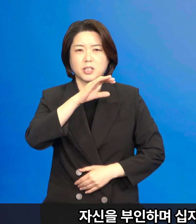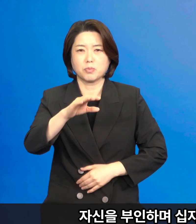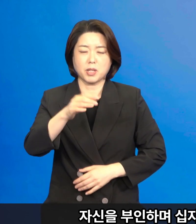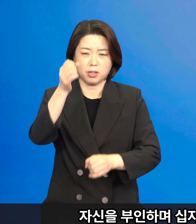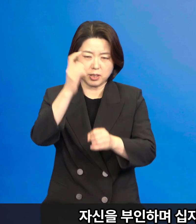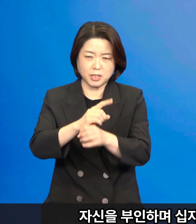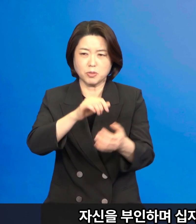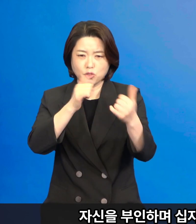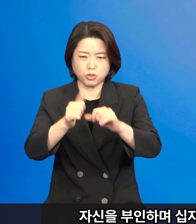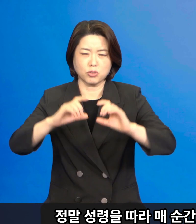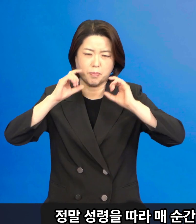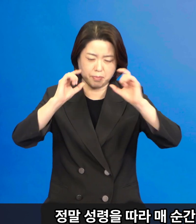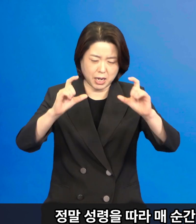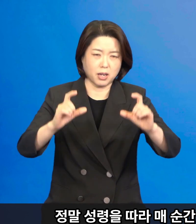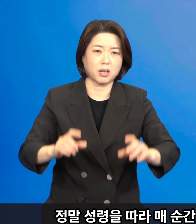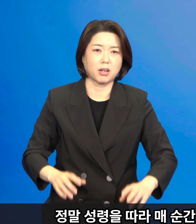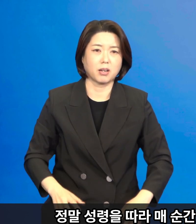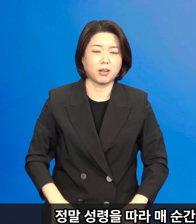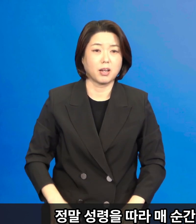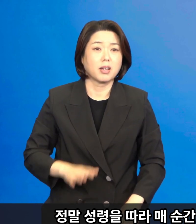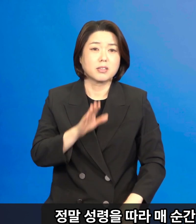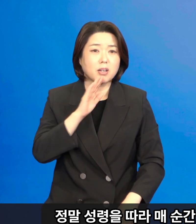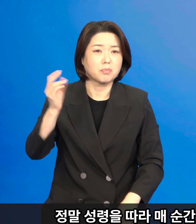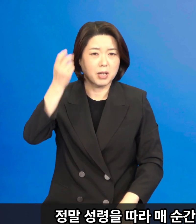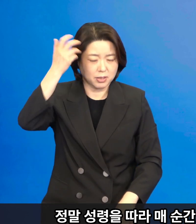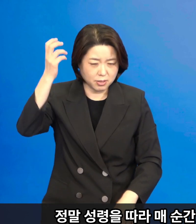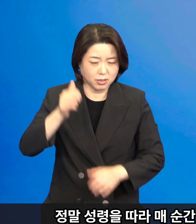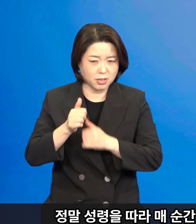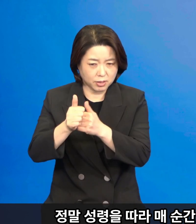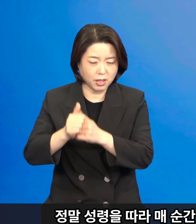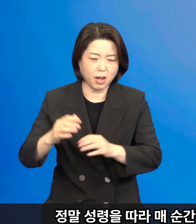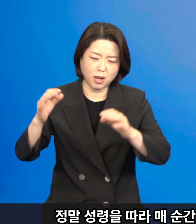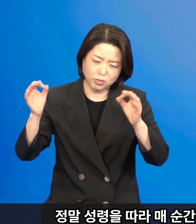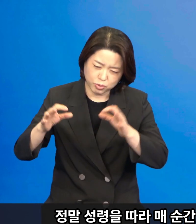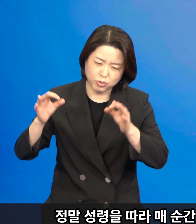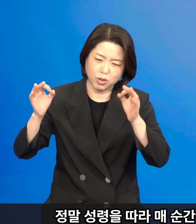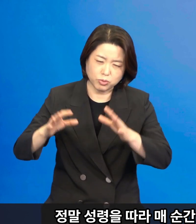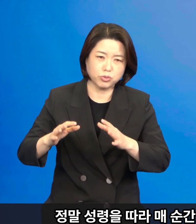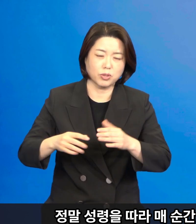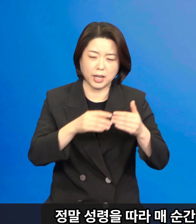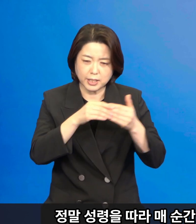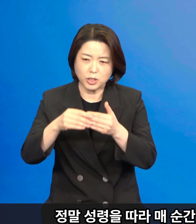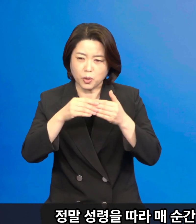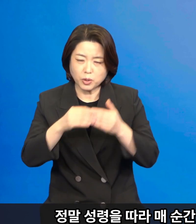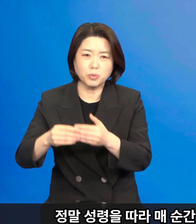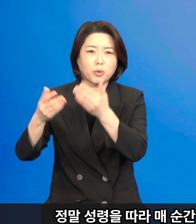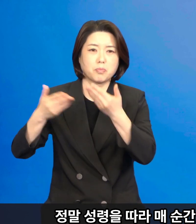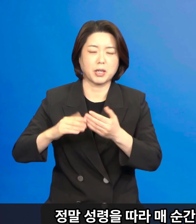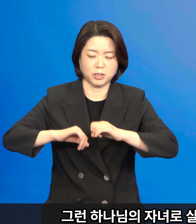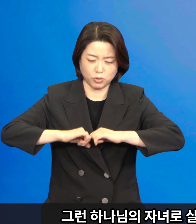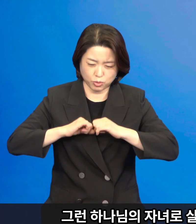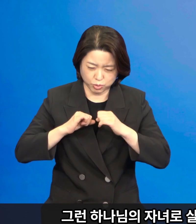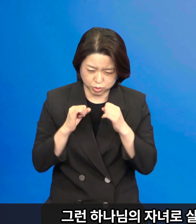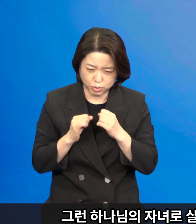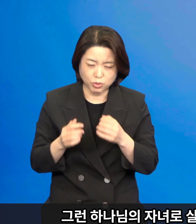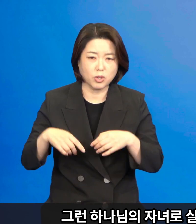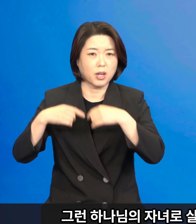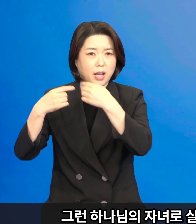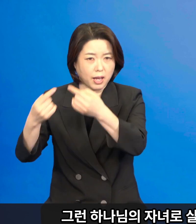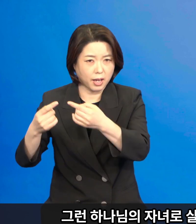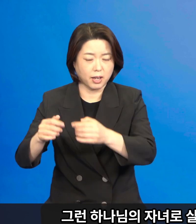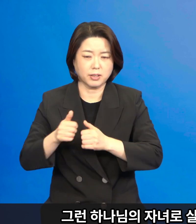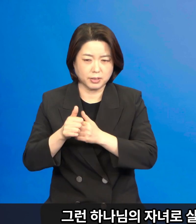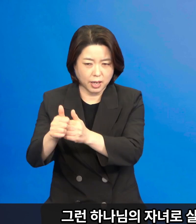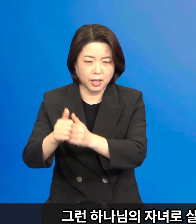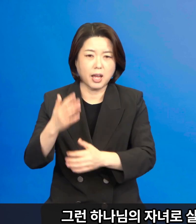죽었음을 선포하며 정말 성령을 따라 매 순간 인도함을 받으며 순종해 나아가는 그런 하나님의